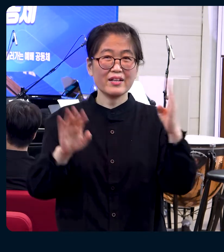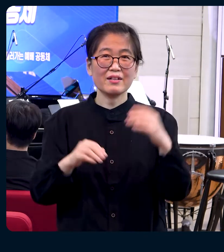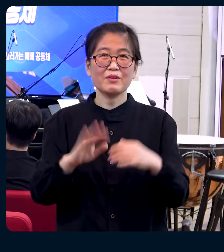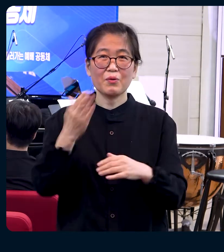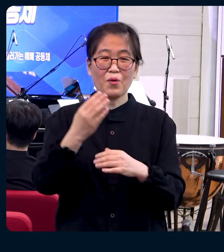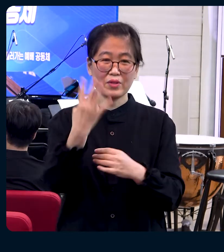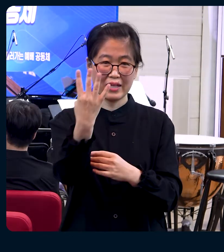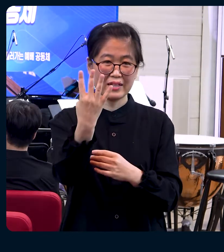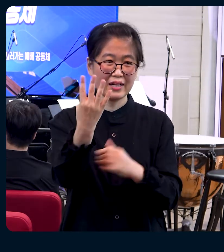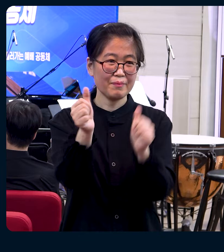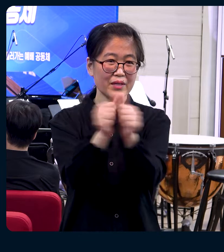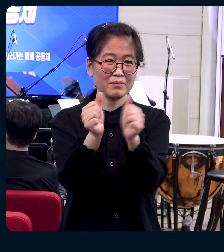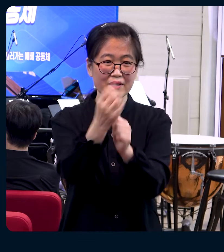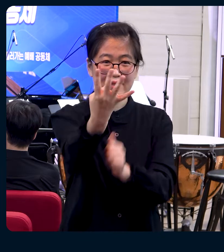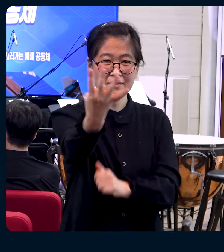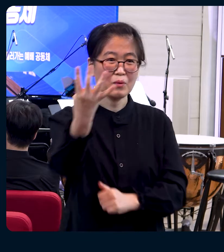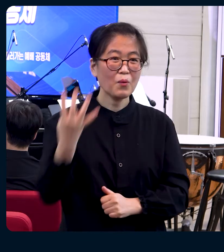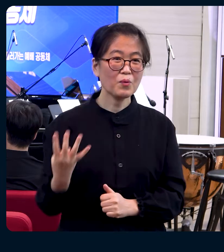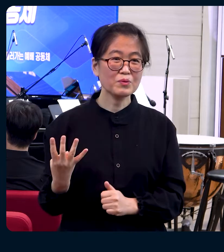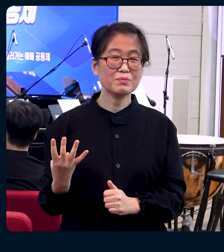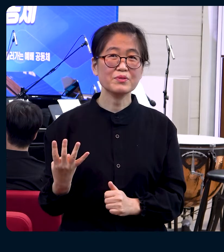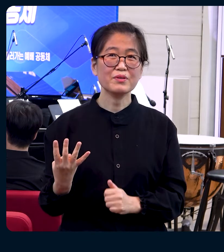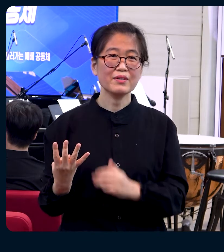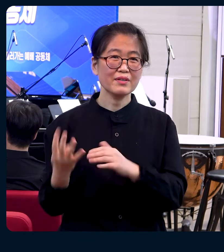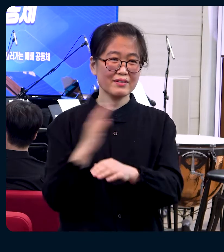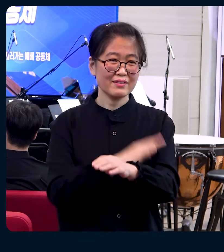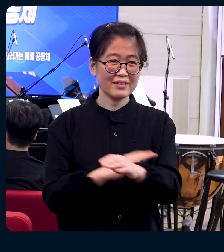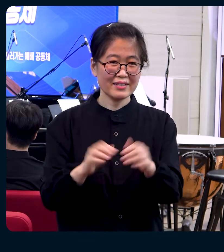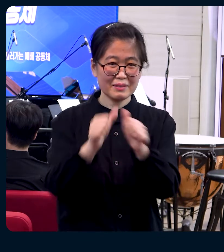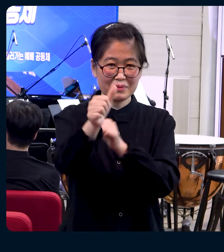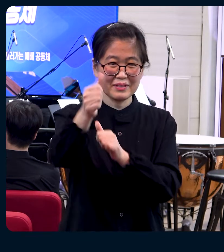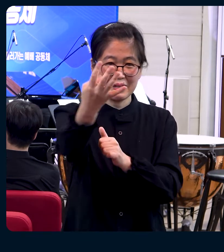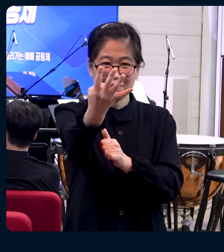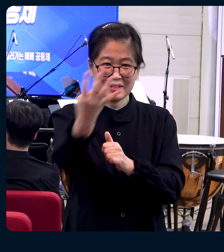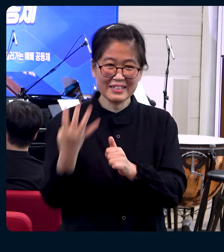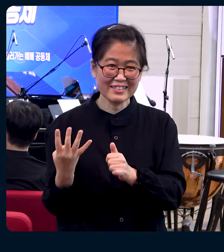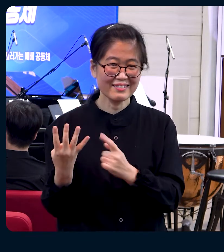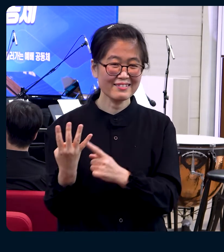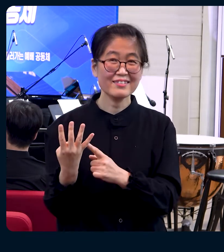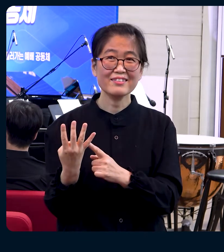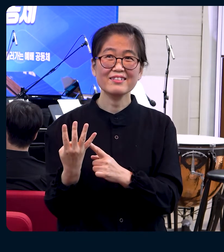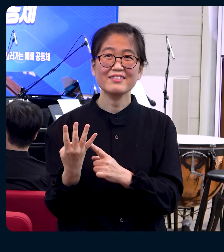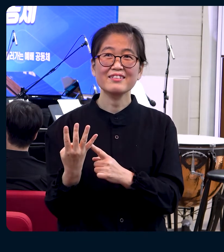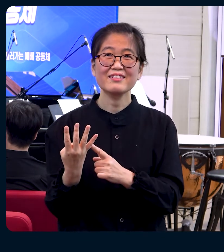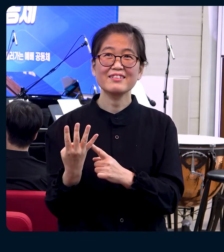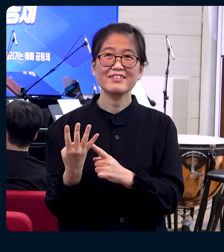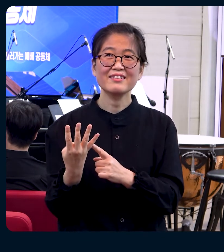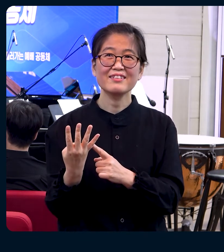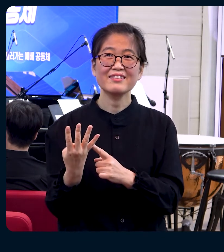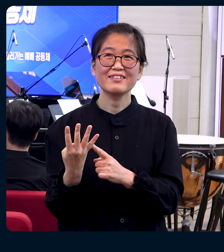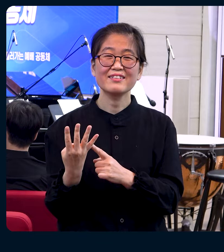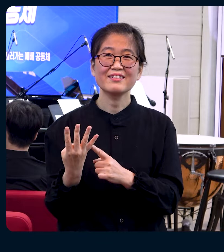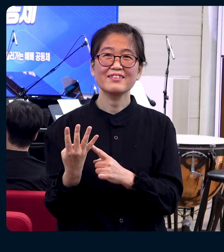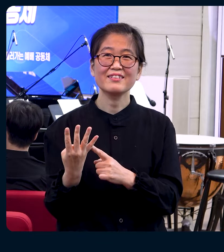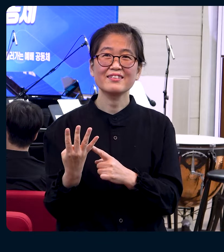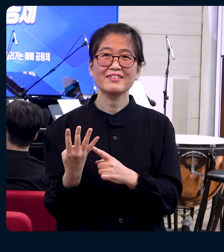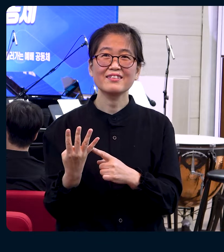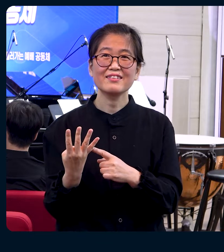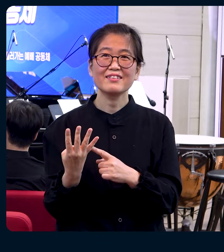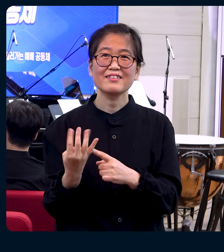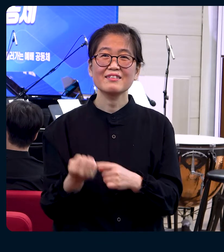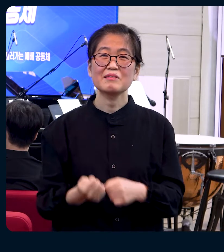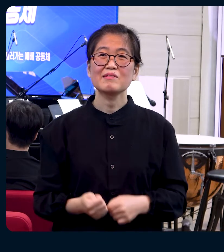4명만 올라오실래요? 여기 두 분, 예, 괜찮아요. 예. 잘생기신 분들 올라와 주세요. 그 두 분은 연예인처럼 생겼어요. 올라오세요.